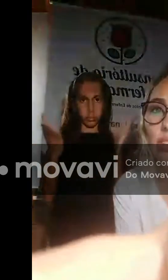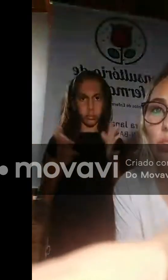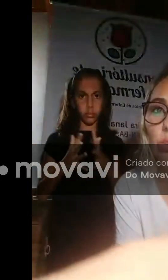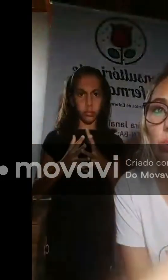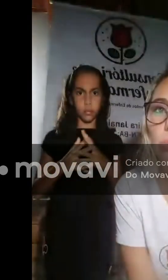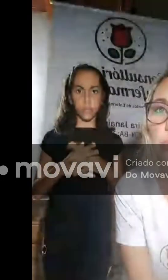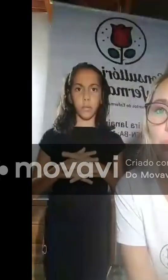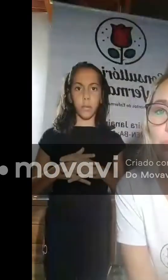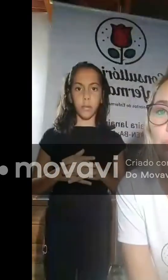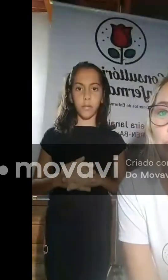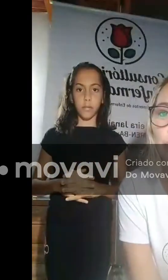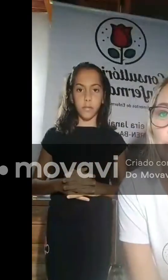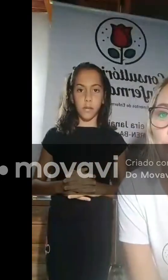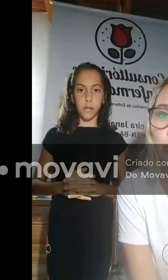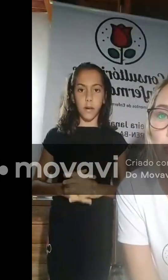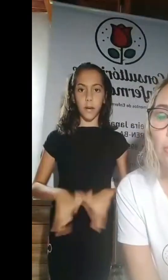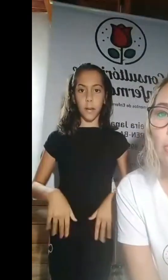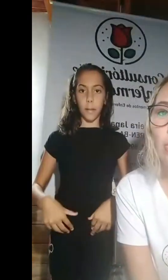Isso.